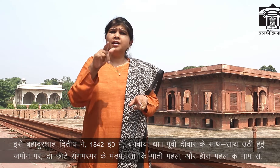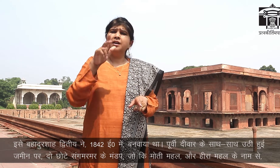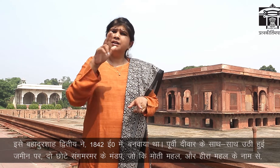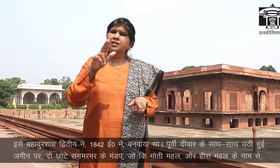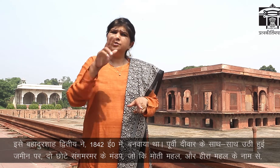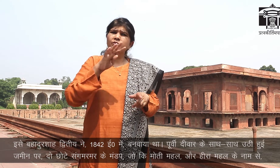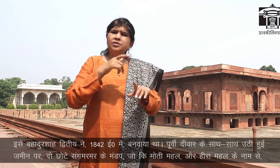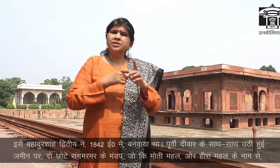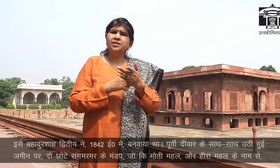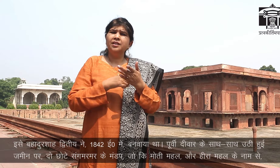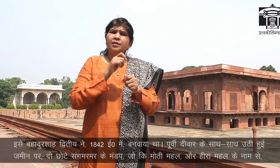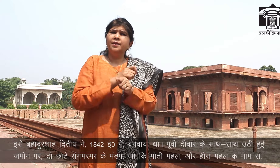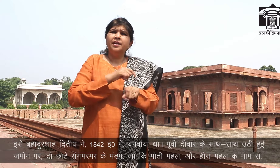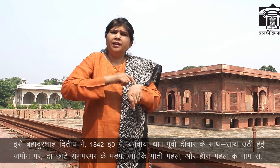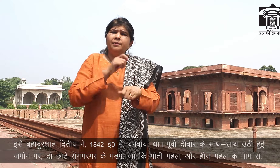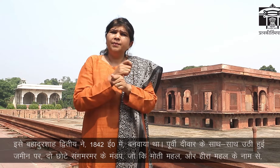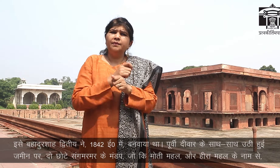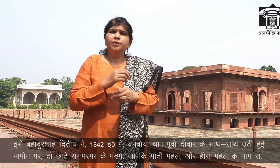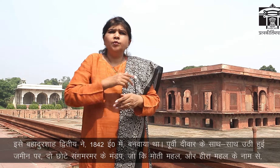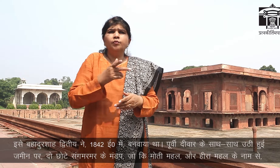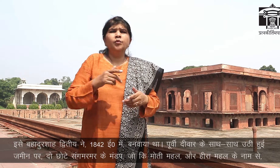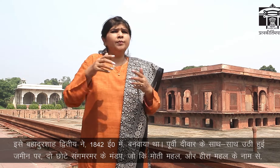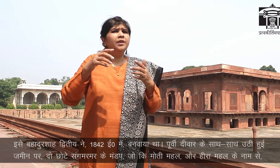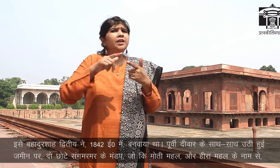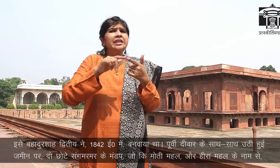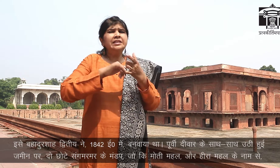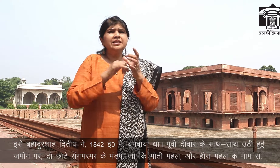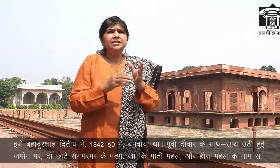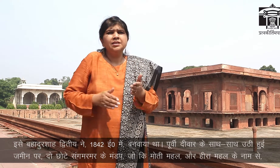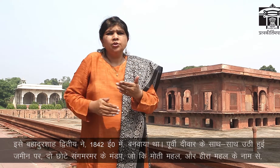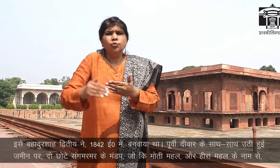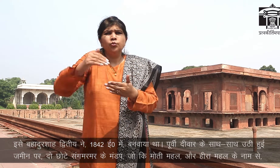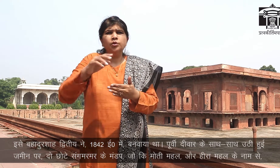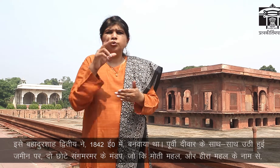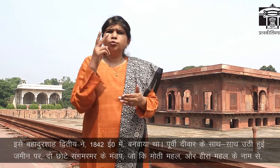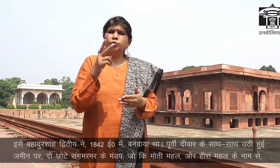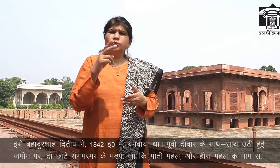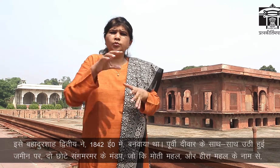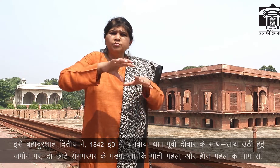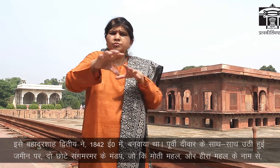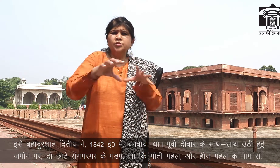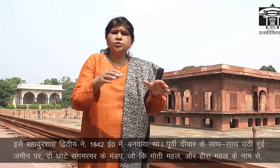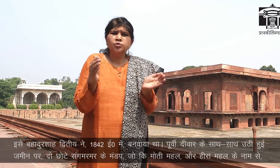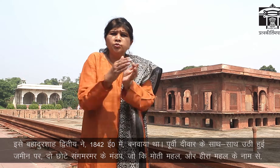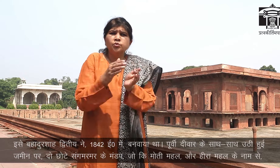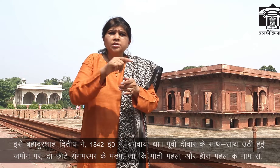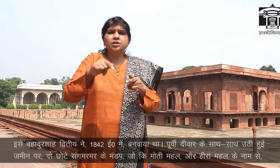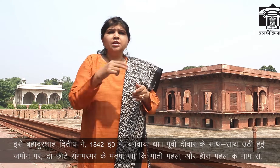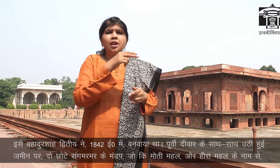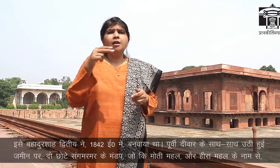पूर्वी दीवार के साथ साथ उठी हुई जमीन पर 2 छोटे संगमरमर के मंडप, जो कि मोती महल